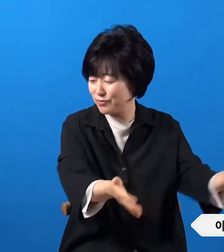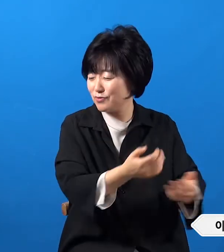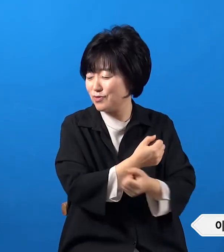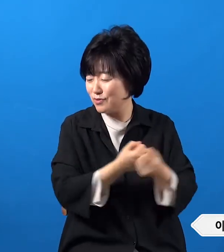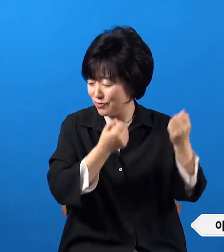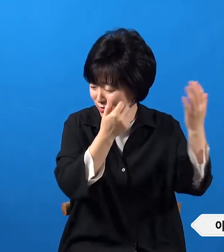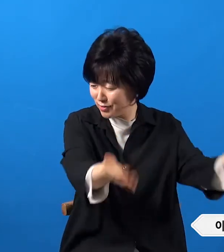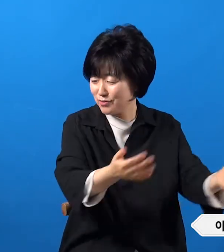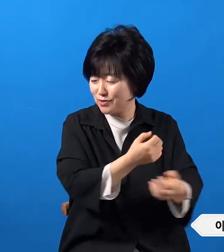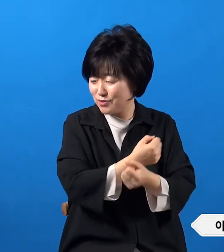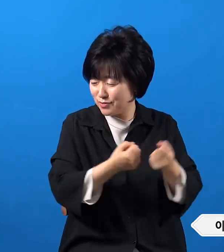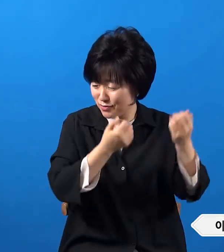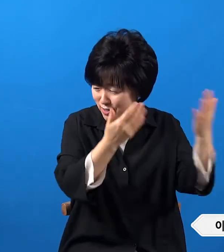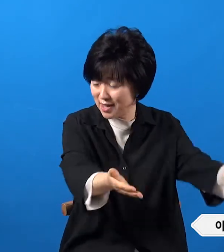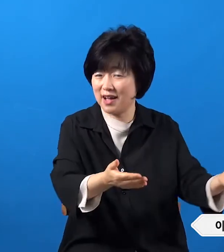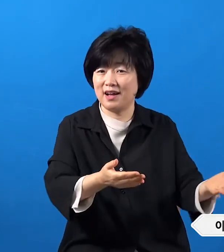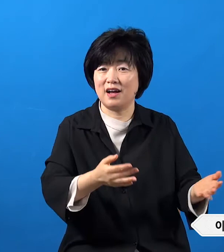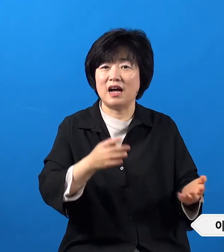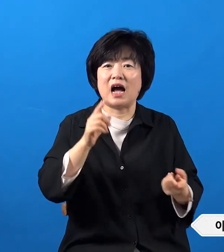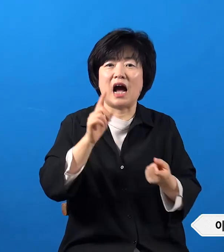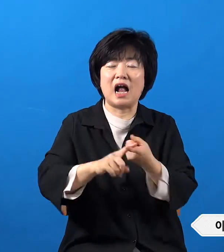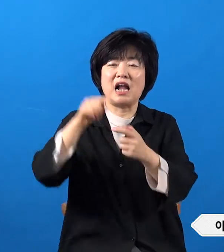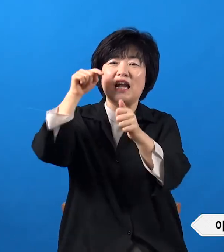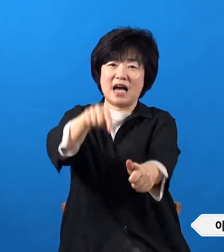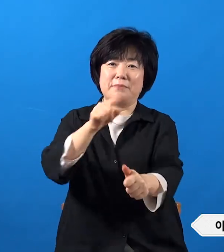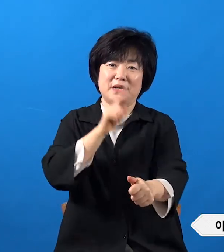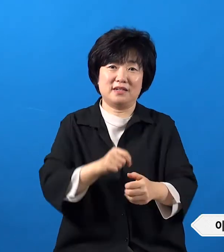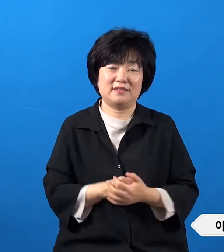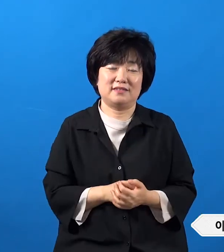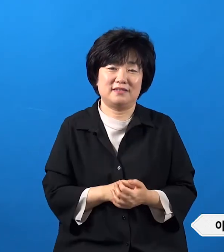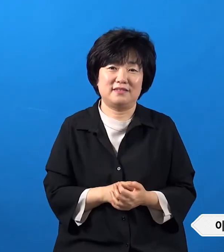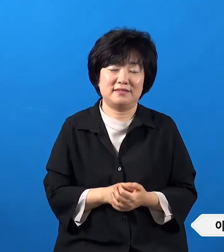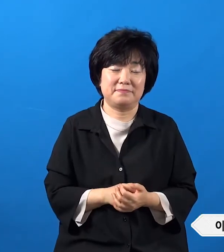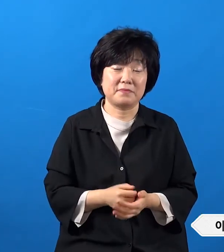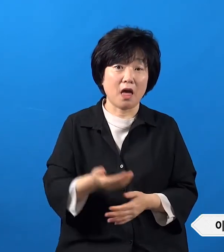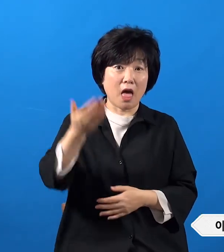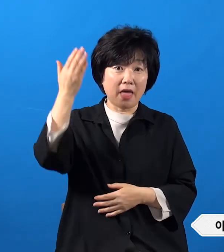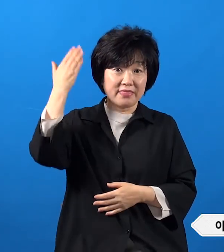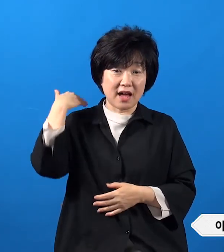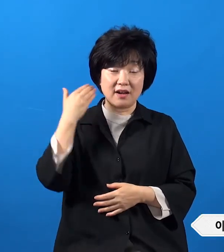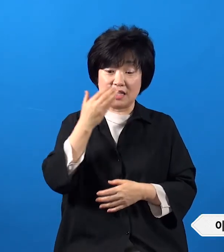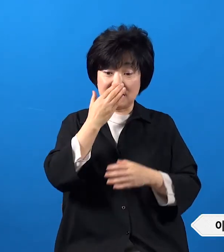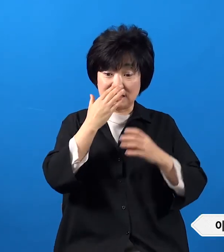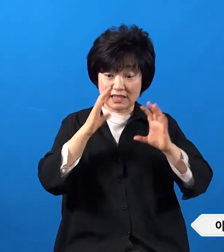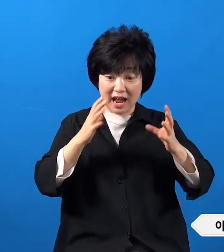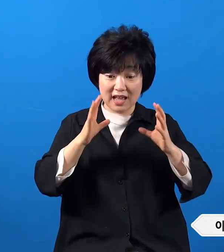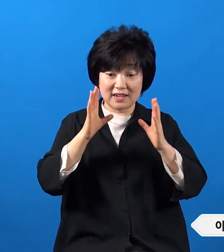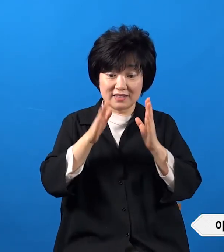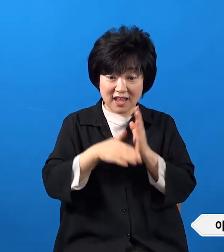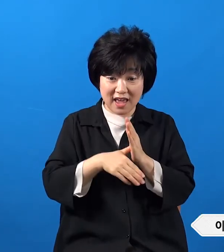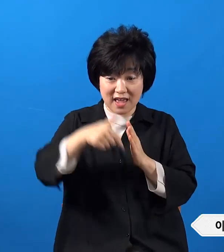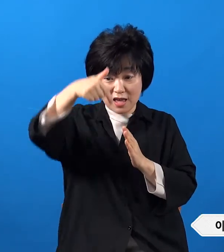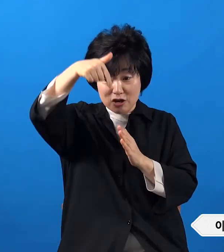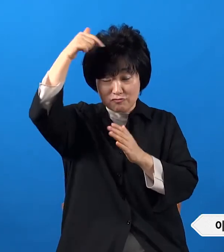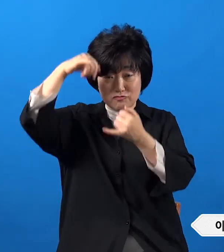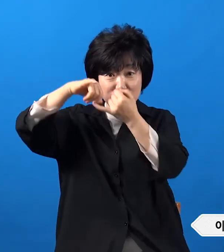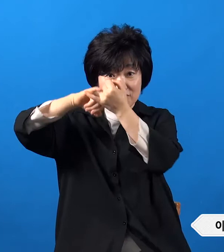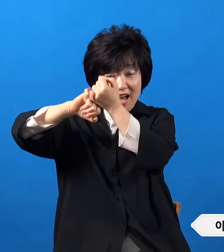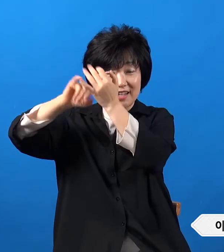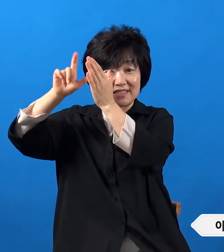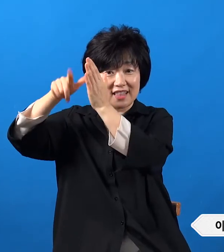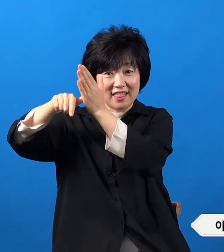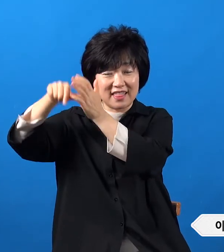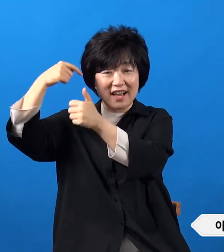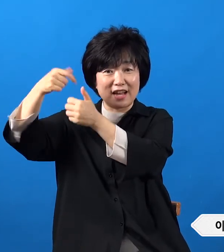일상적 삶이 되어야 할 것을 가르치는 것입니다. 이것은 그 당시 구약시대에 가르쳐졌던